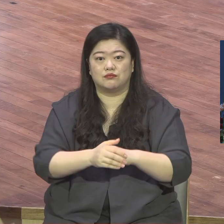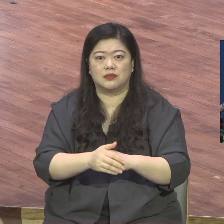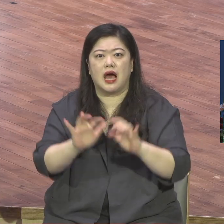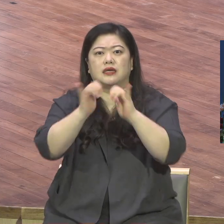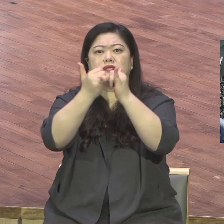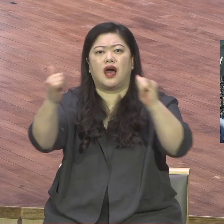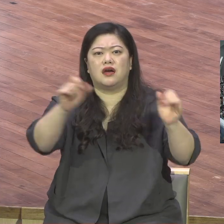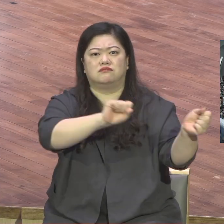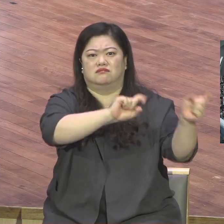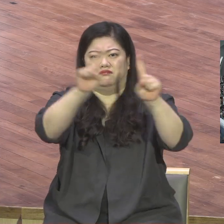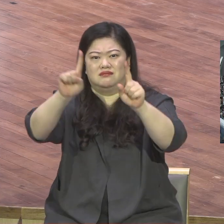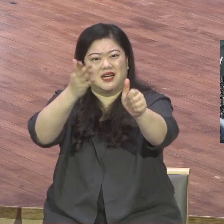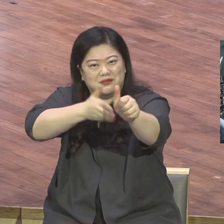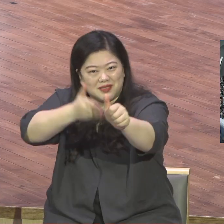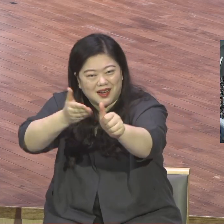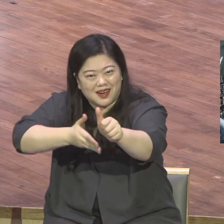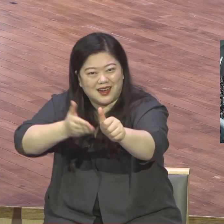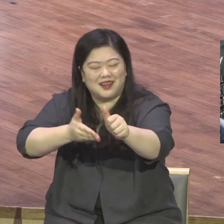살립시다.